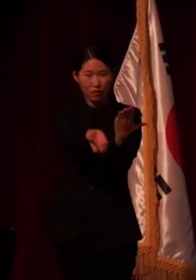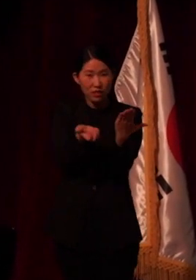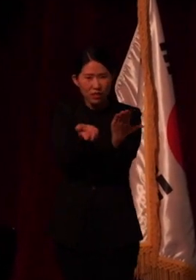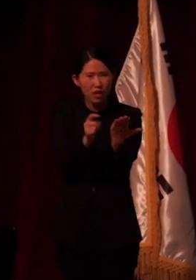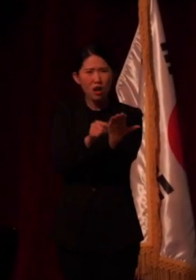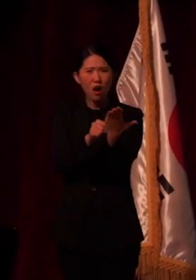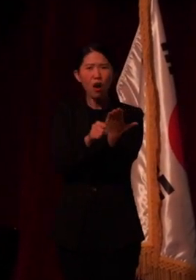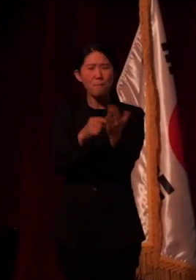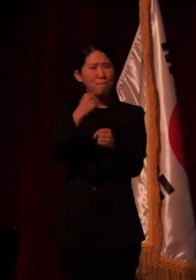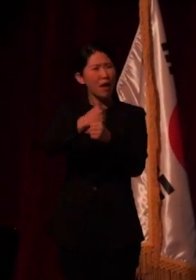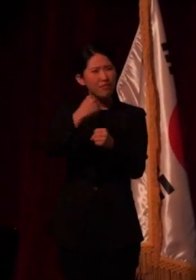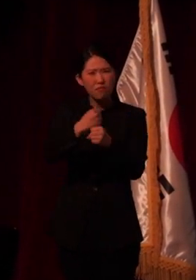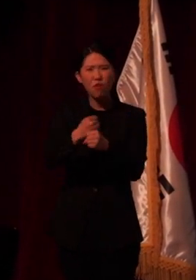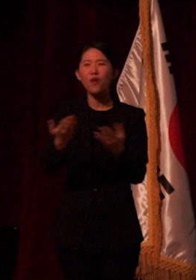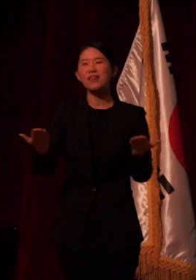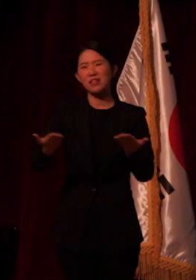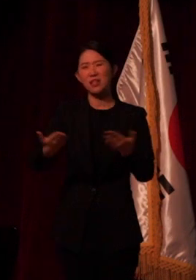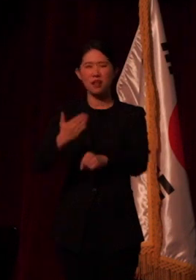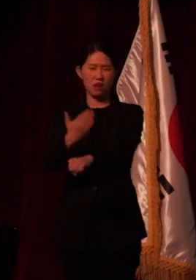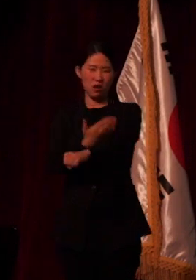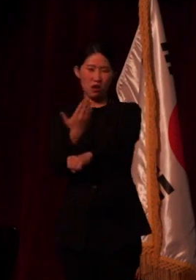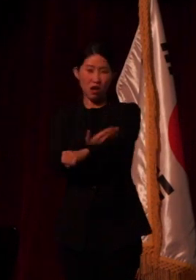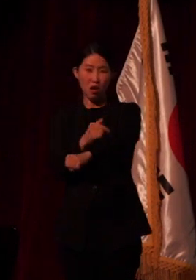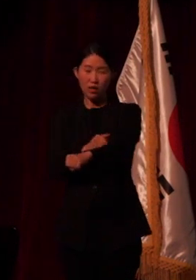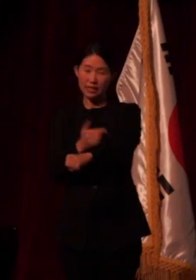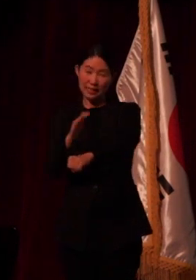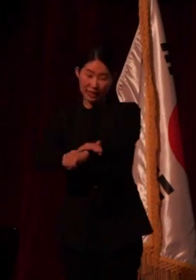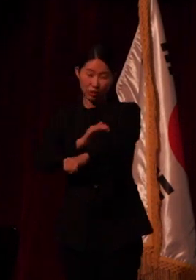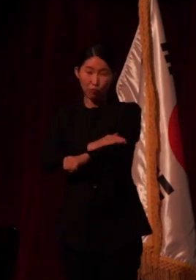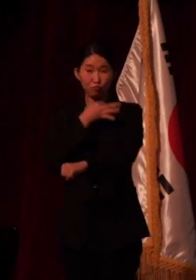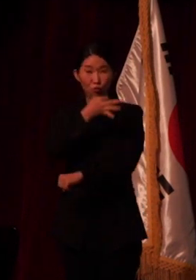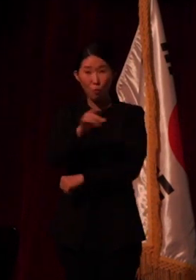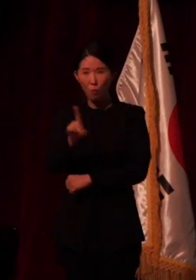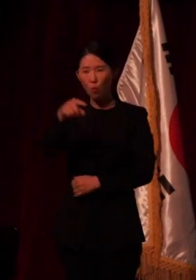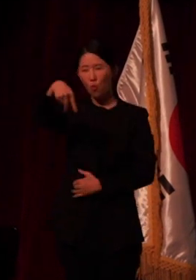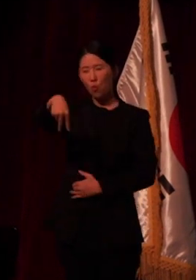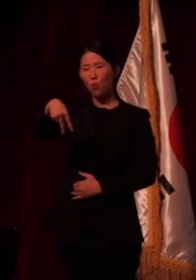일컫는 소목이라 불리는 사람들이었습니다.